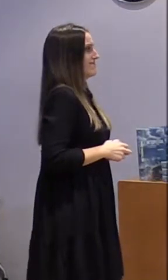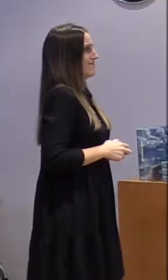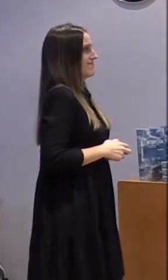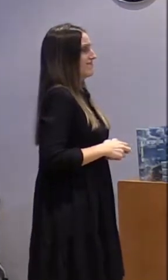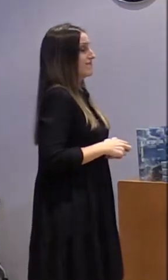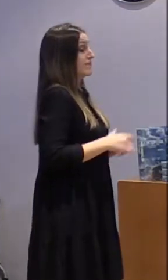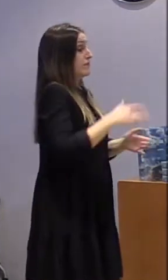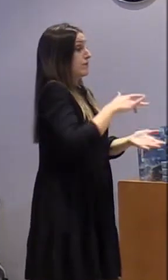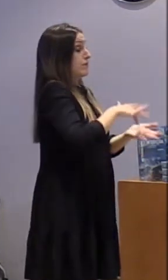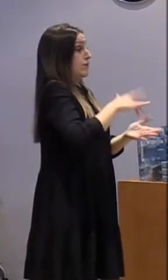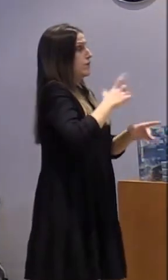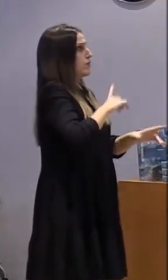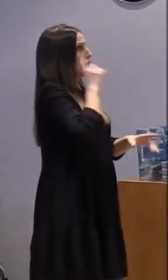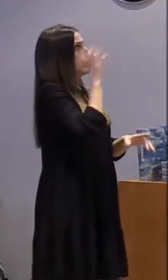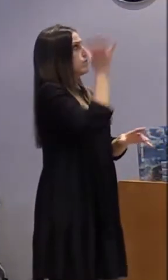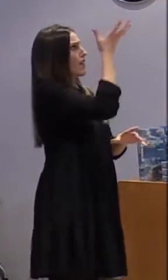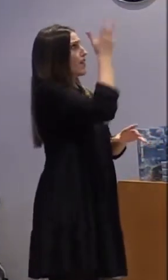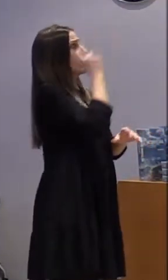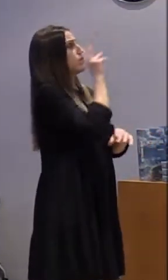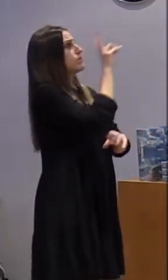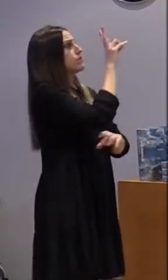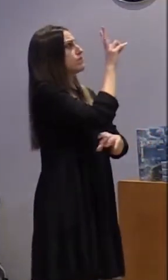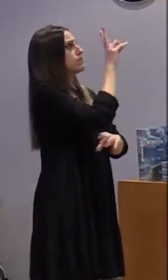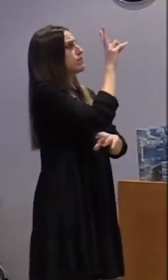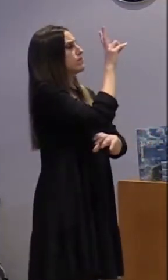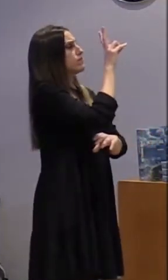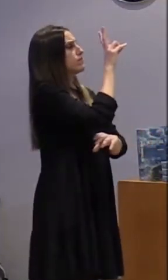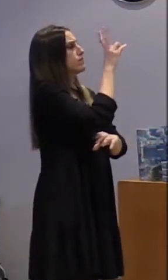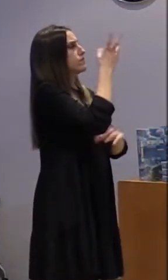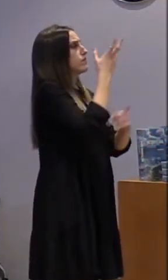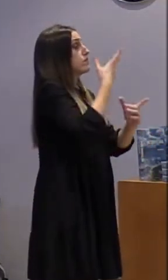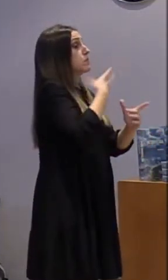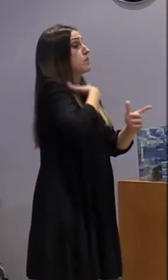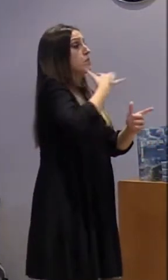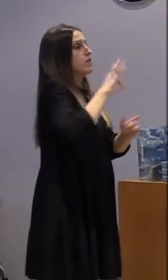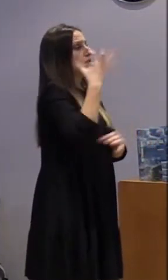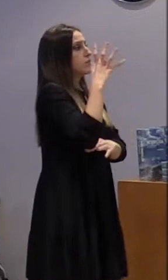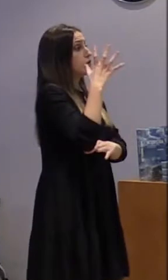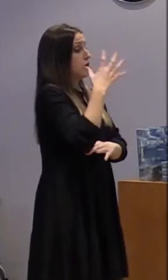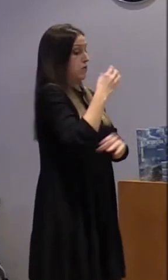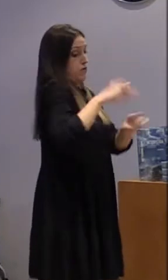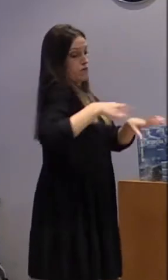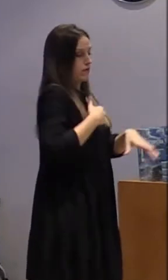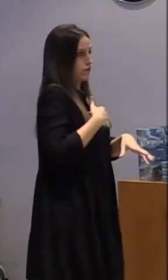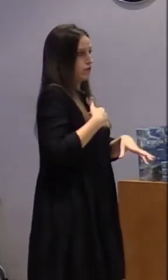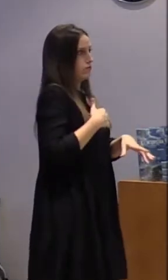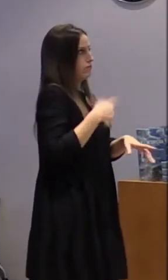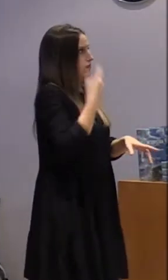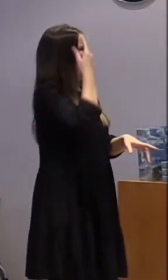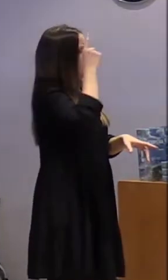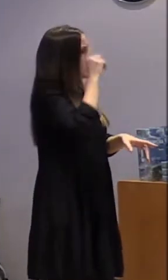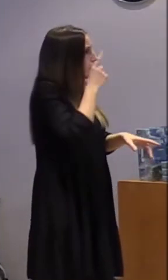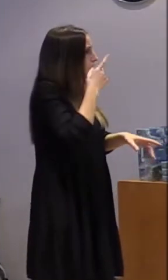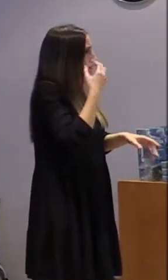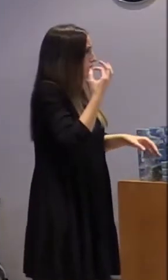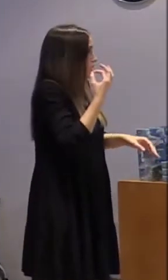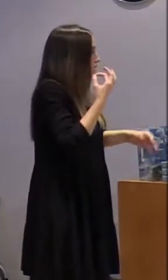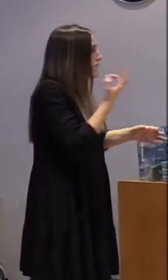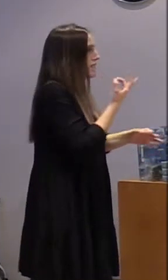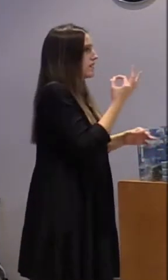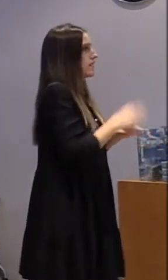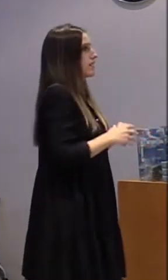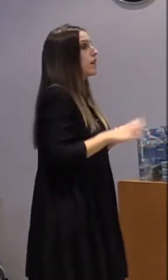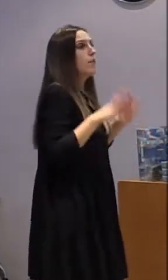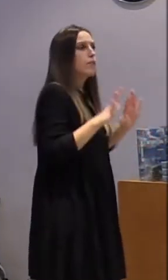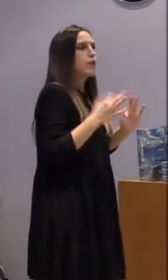Cuando uno mira al cielo, pues a lo mejor es meteorólogo como yo y bueno, pues inmediatamente ya sabe lo que está viendo ahí, pero lo